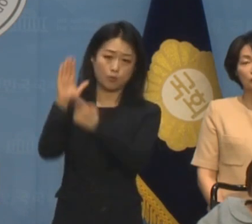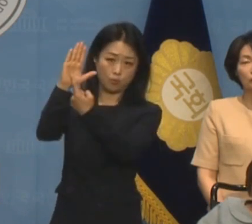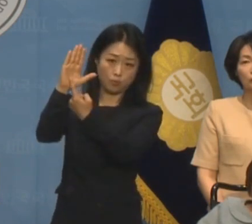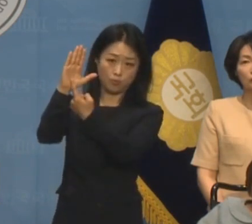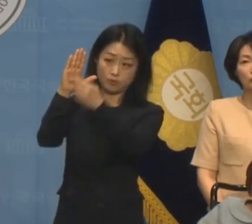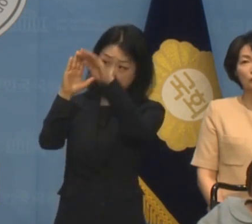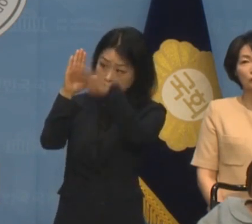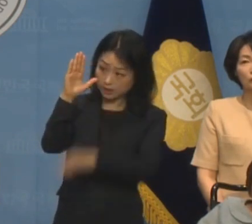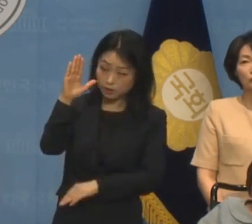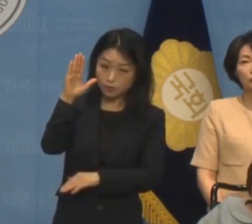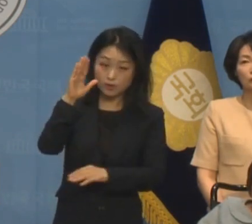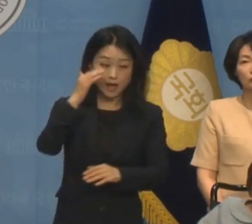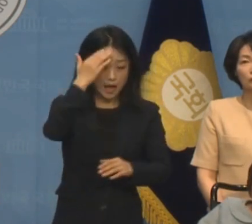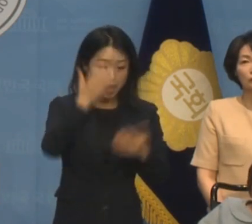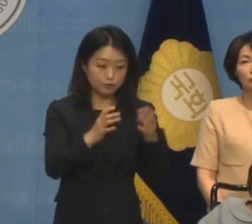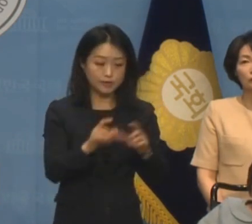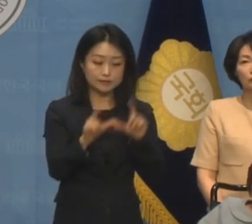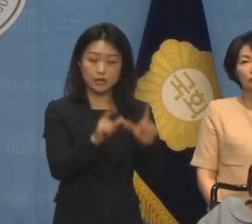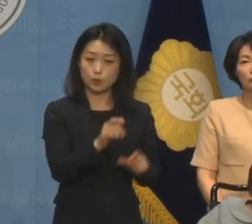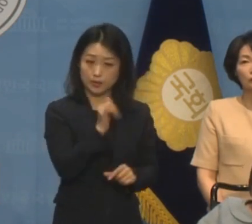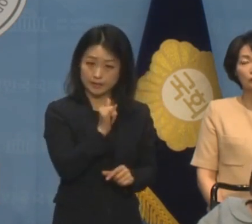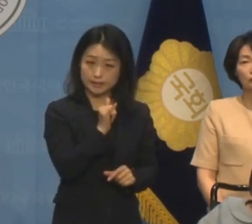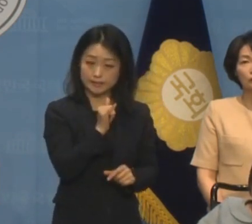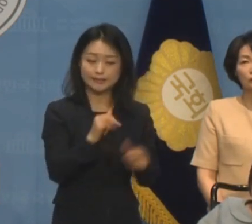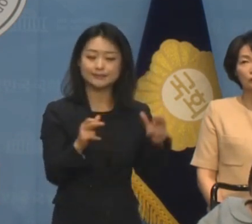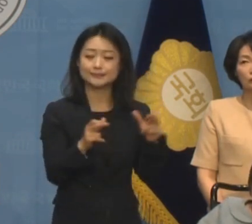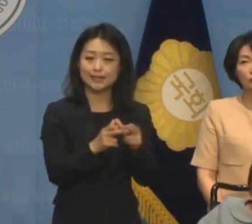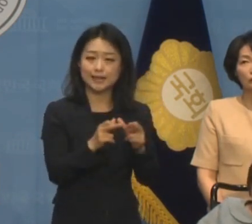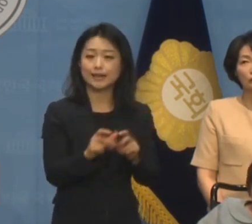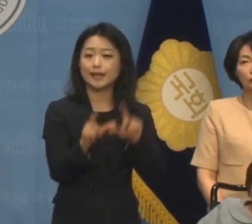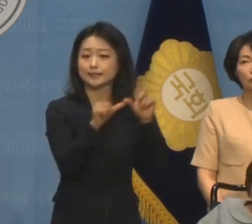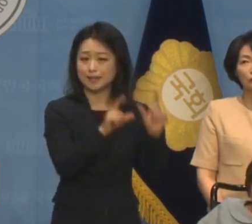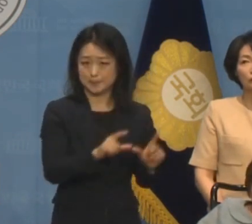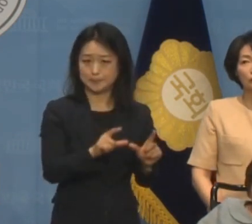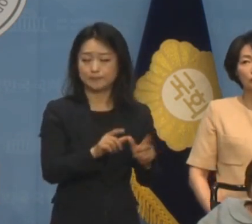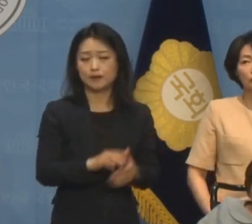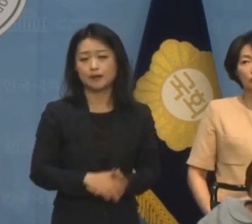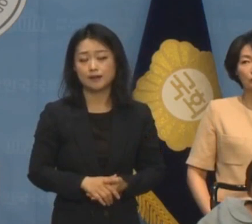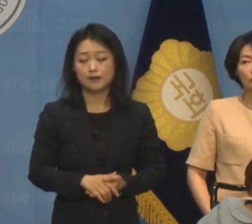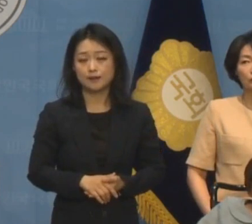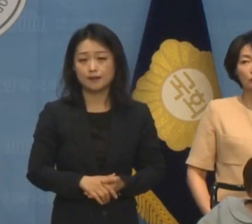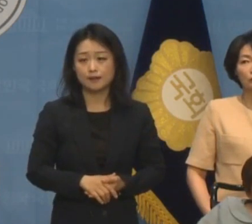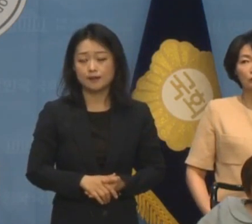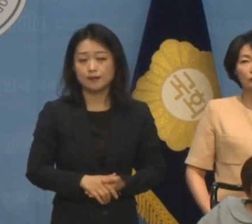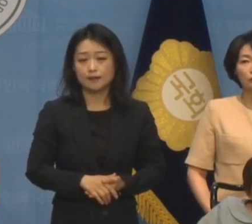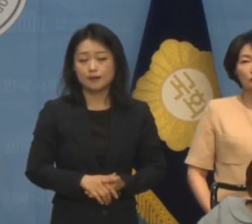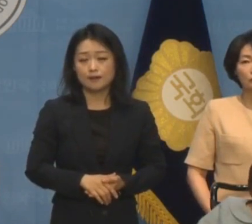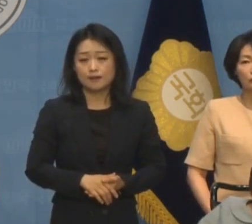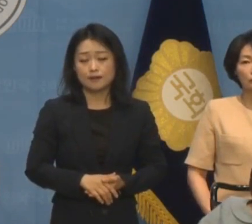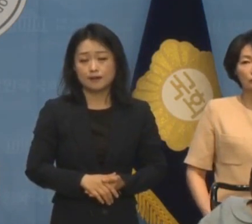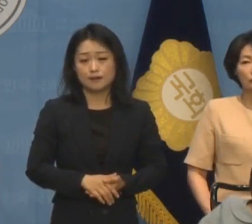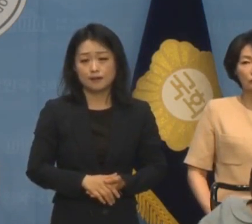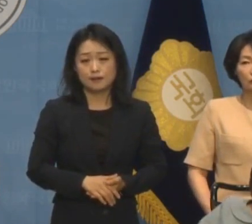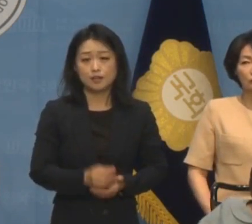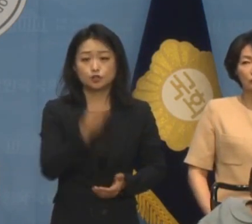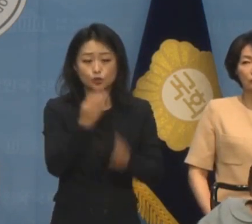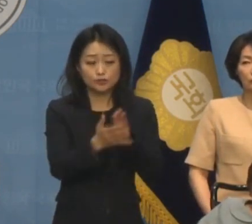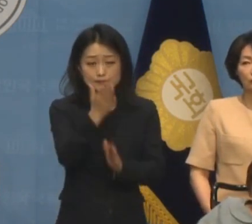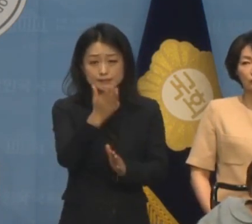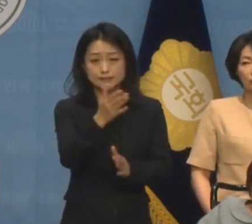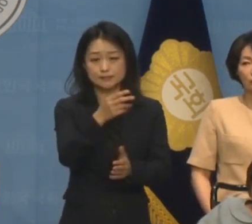우리 대한민국에 살고 있는 이러한 장애인의 삶에 아주 심각한 문제라고 생각하기